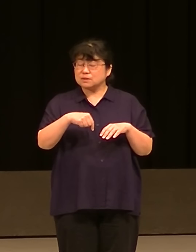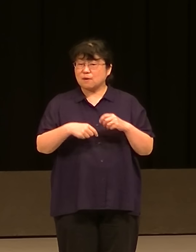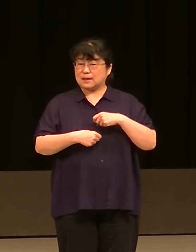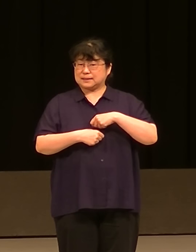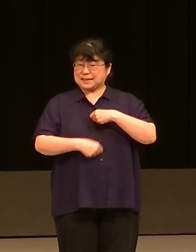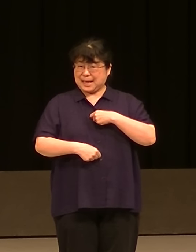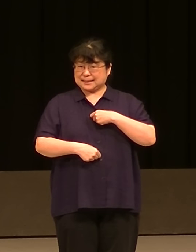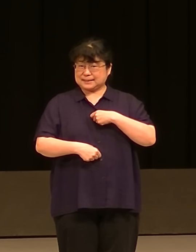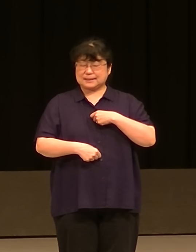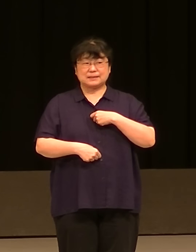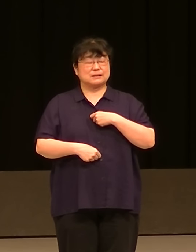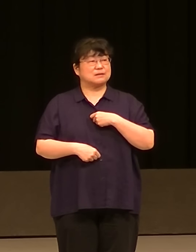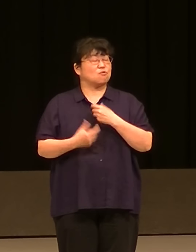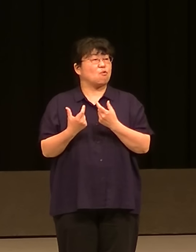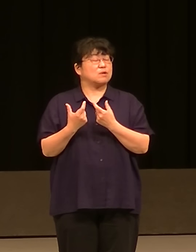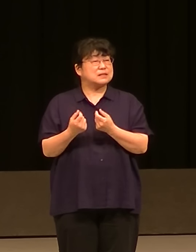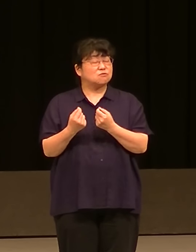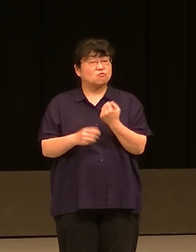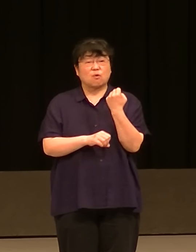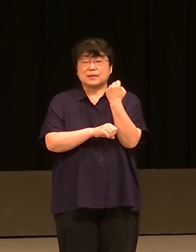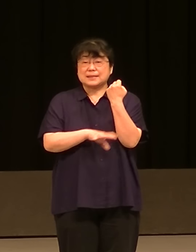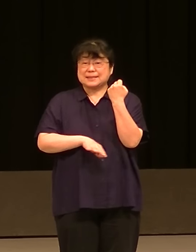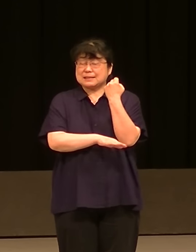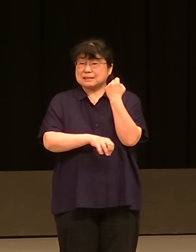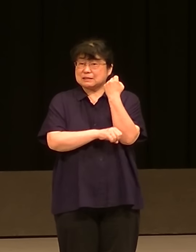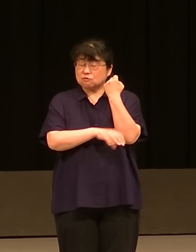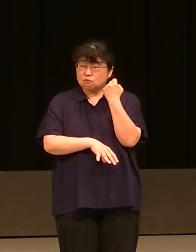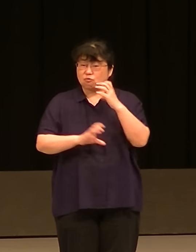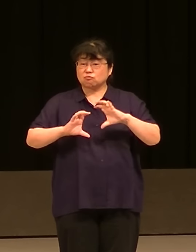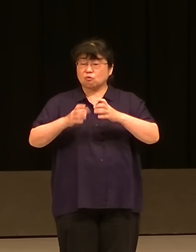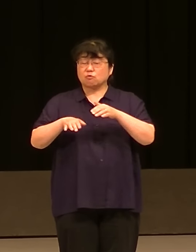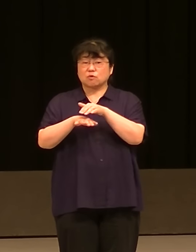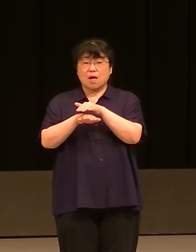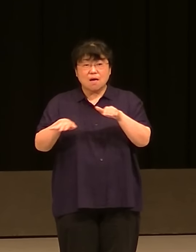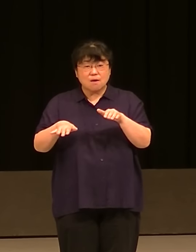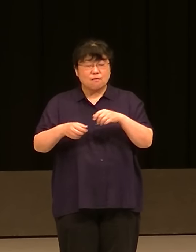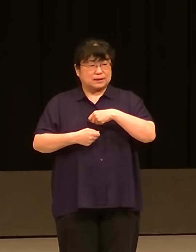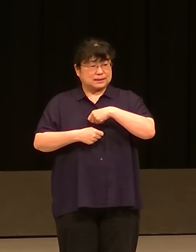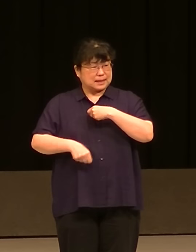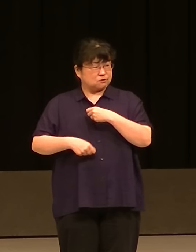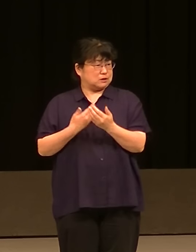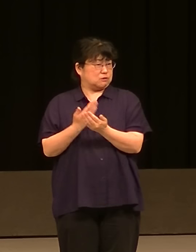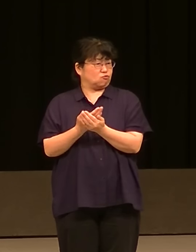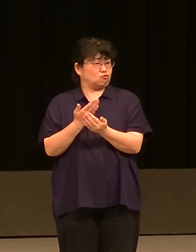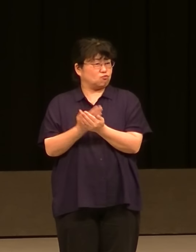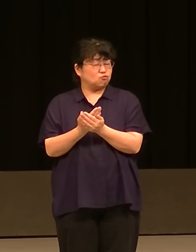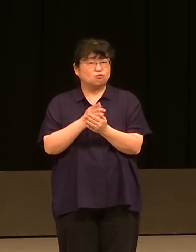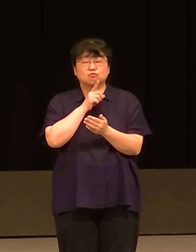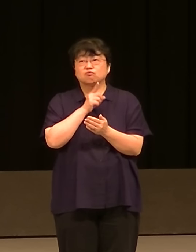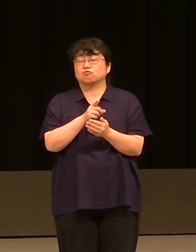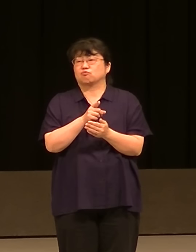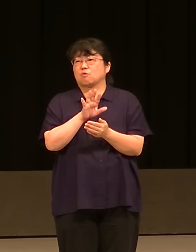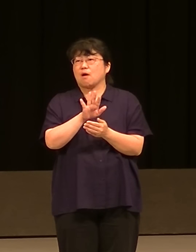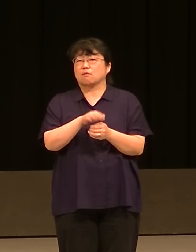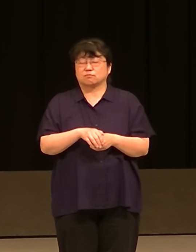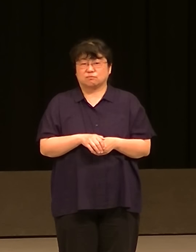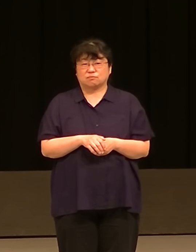義、と秩序を基調とする国際平和を誠実に希求すると言っているのであります